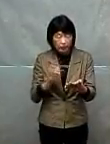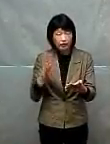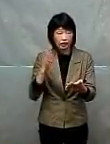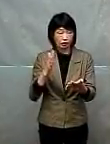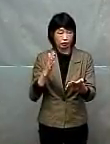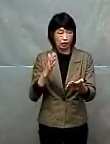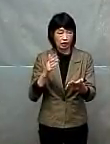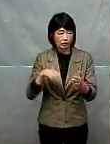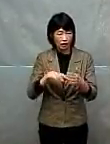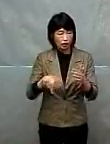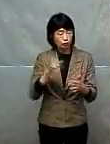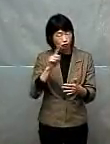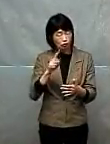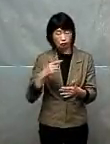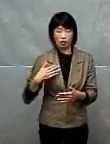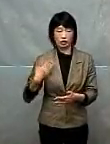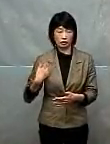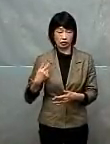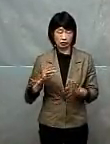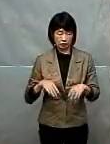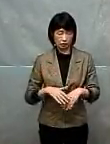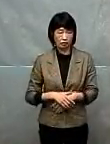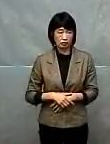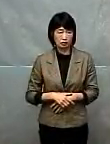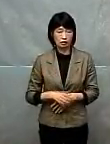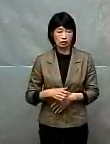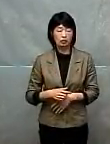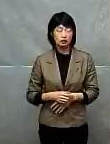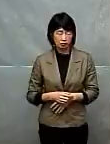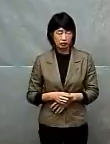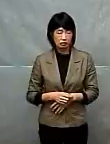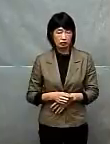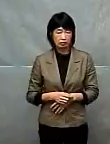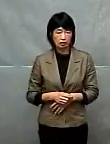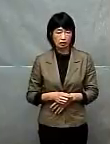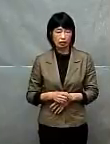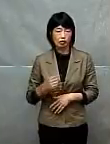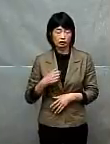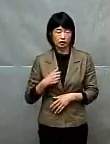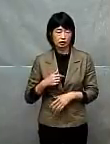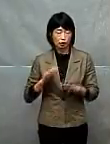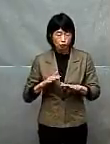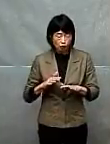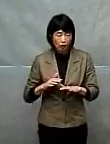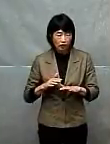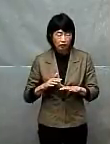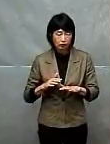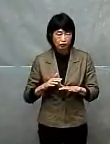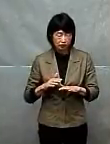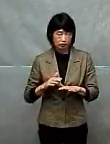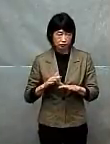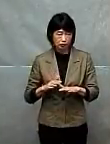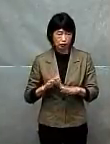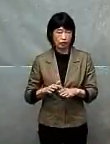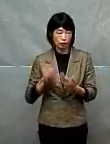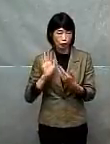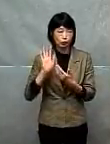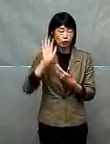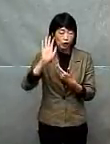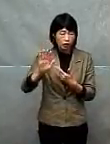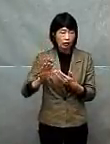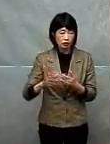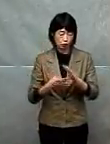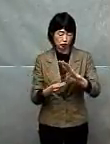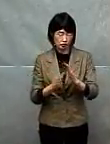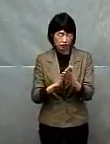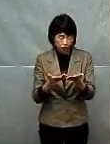今回見たわけなんですけれども、で私は今度からはそういうのを見てから確認してお支払いするようにっていうふうなことを指示